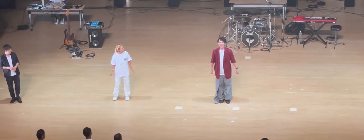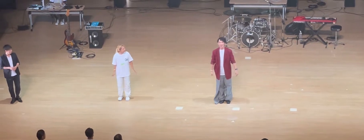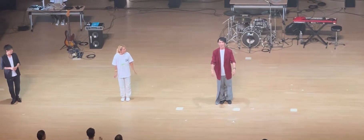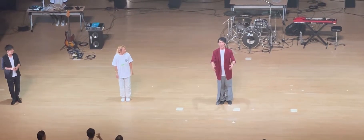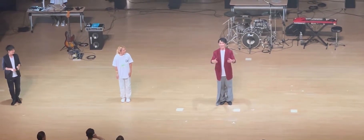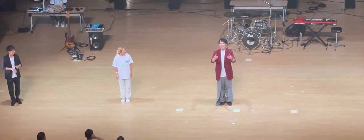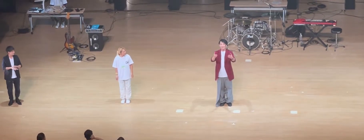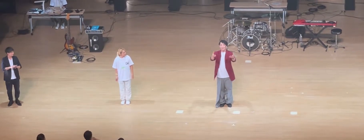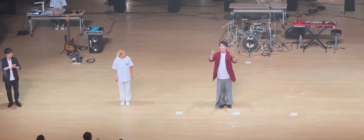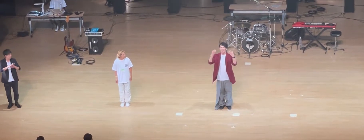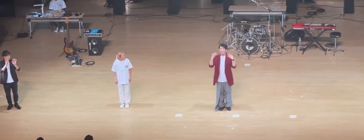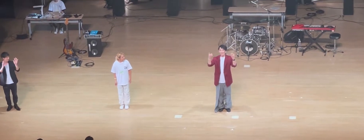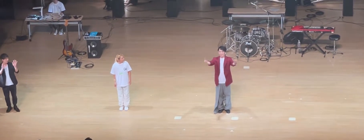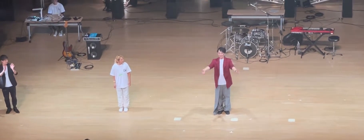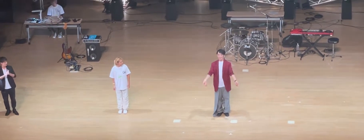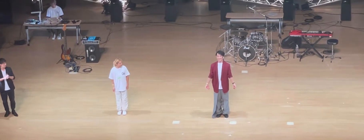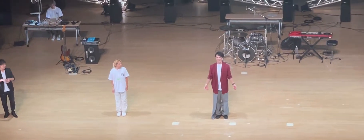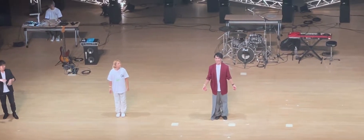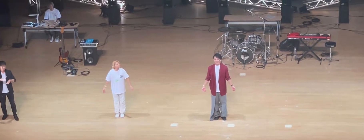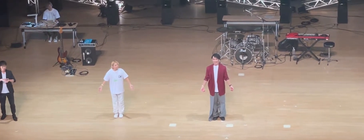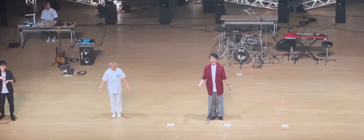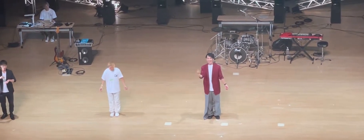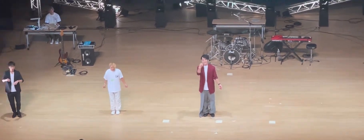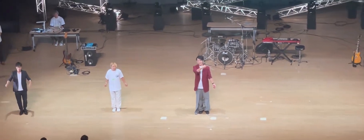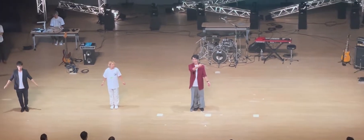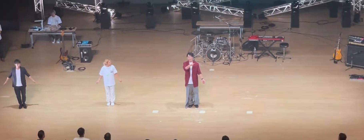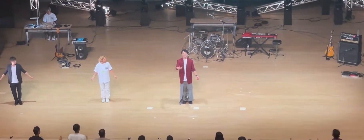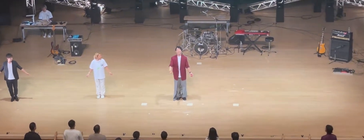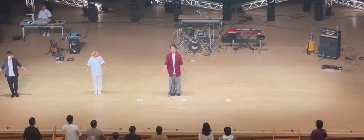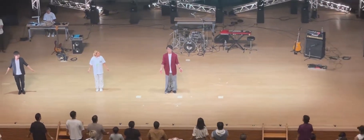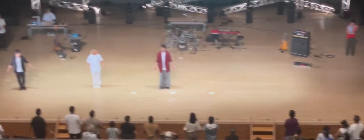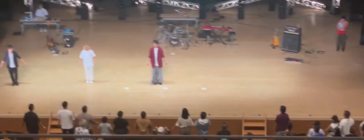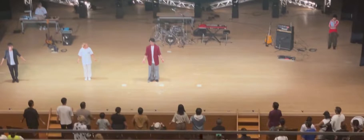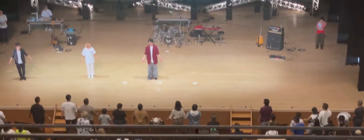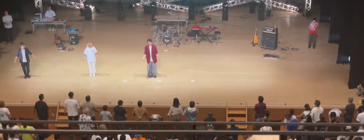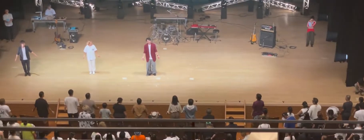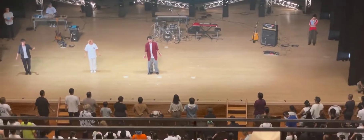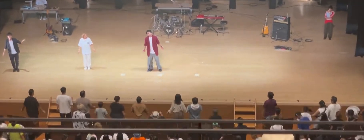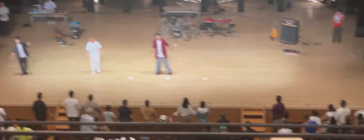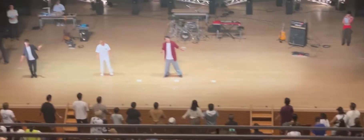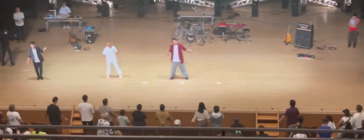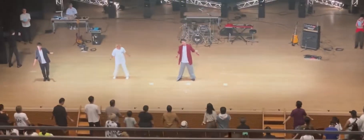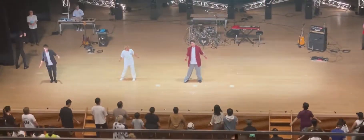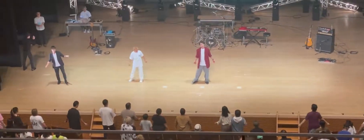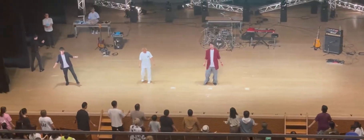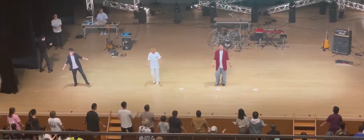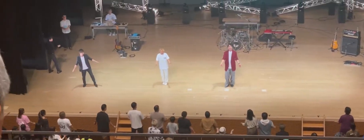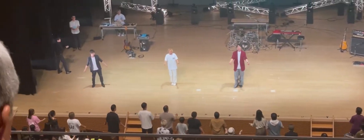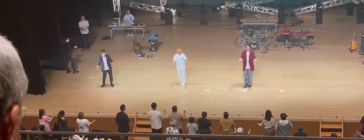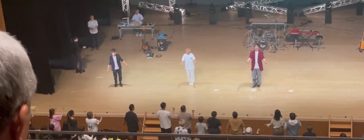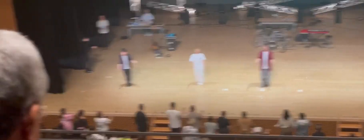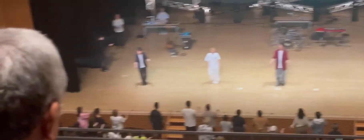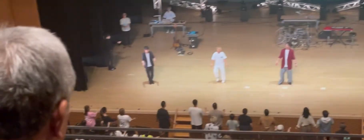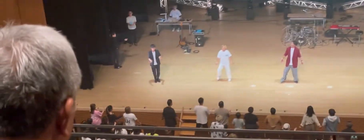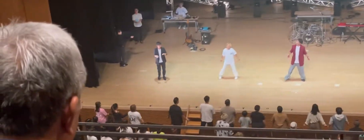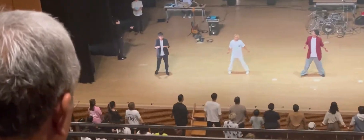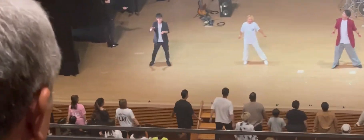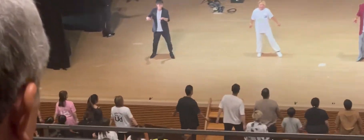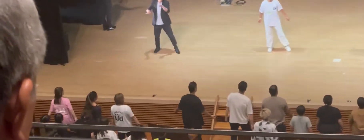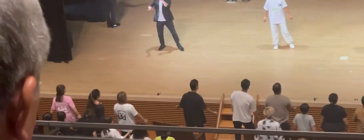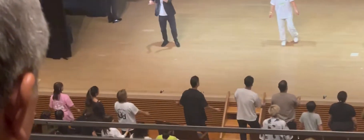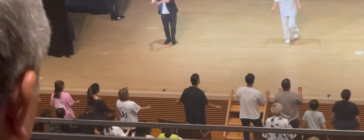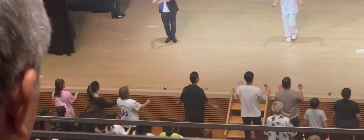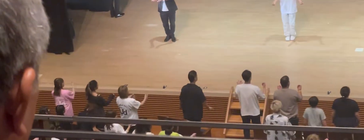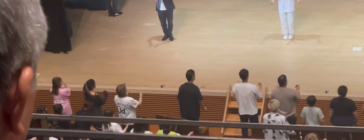行きます。最初、握っていただいてあっちにステップします。おーおーお